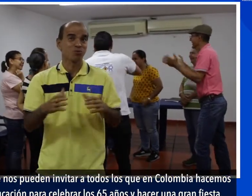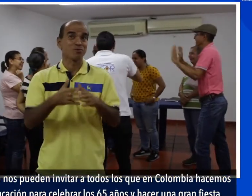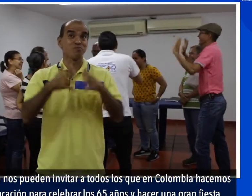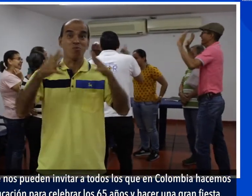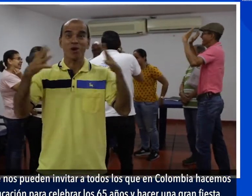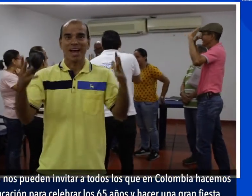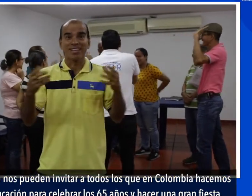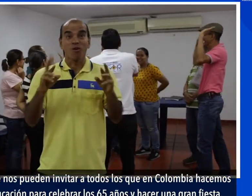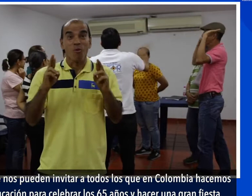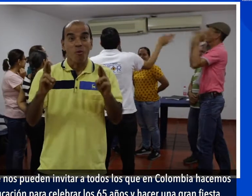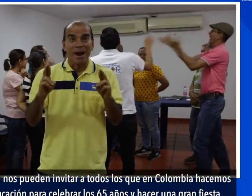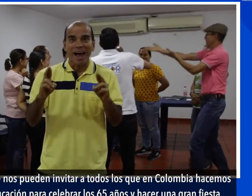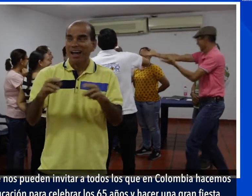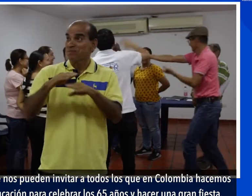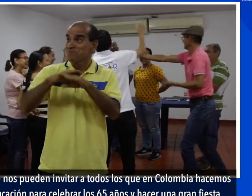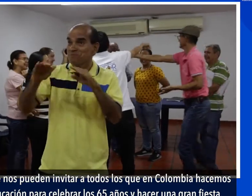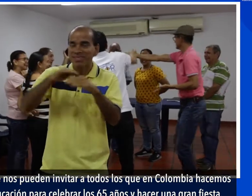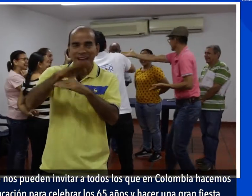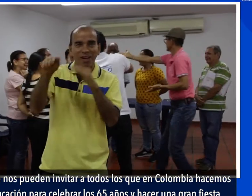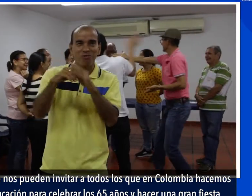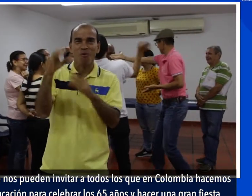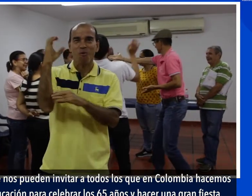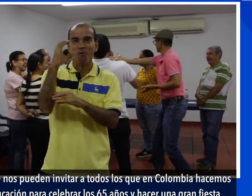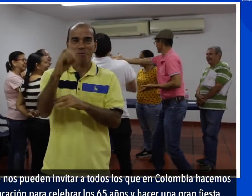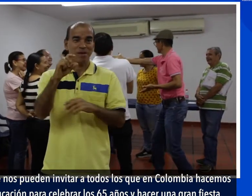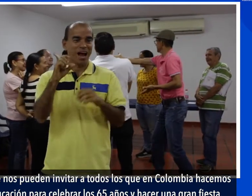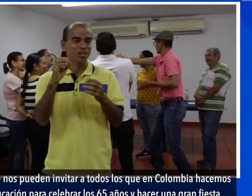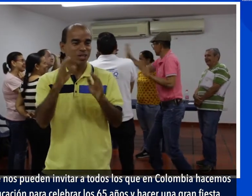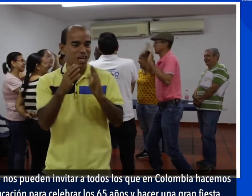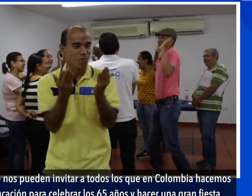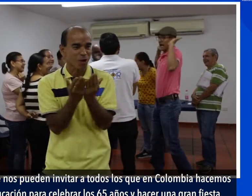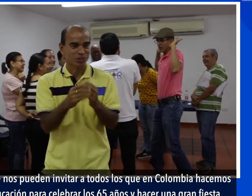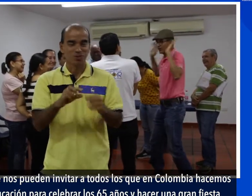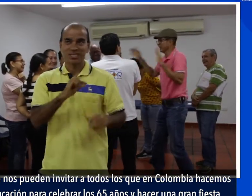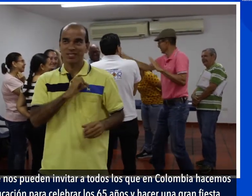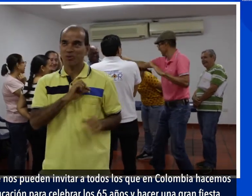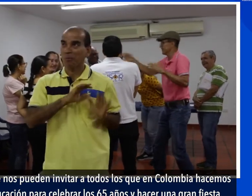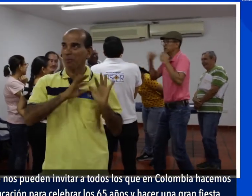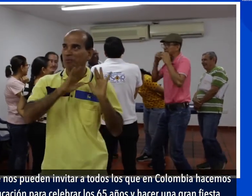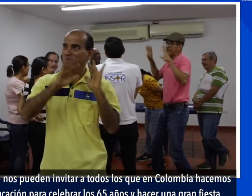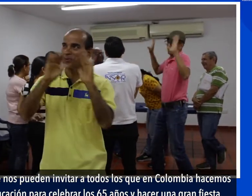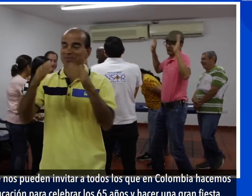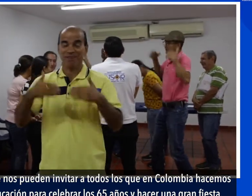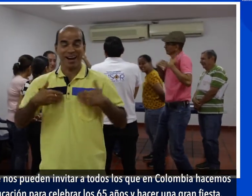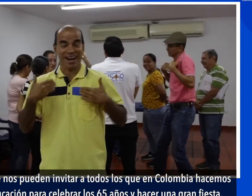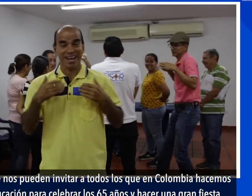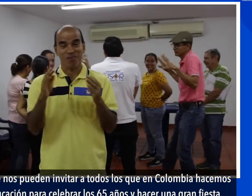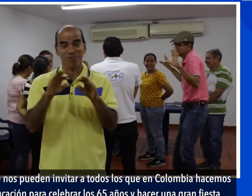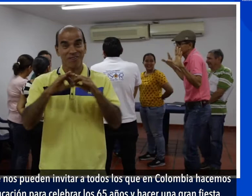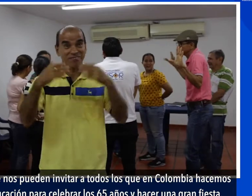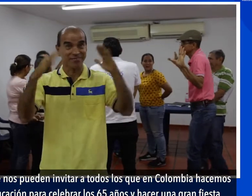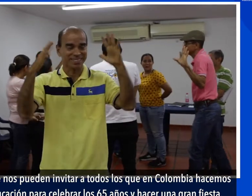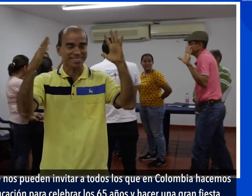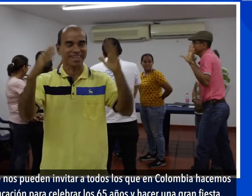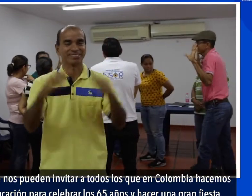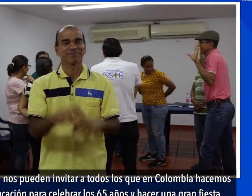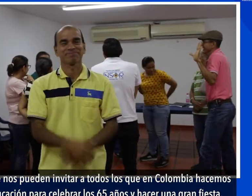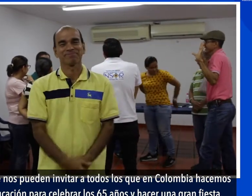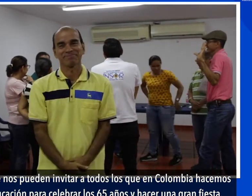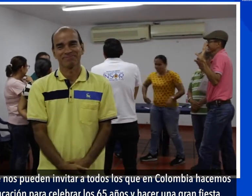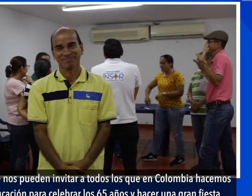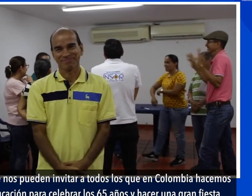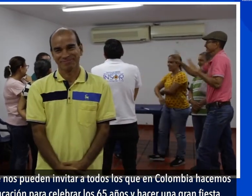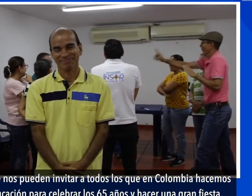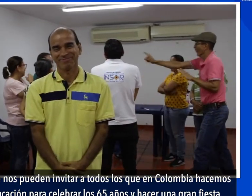Y esperamos que nos puedan invitar a todos los que en Colombia hacemos parte de la educación para celebrar los 65 años y hacer una